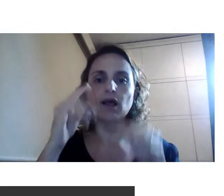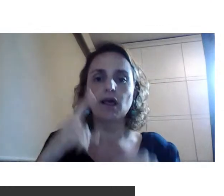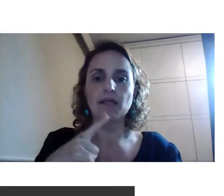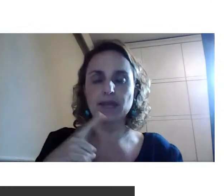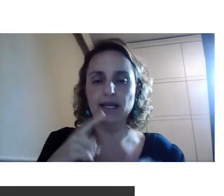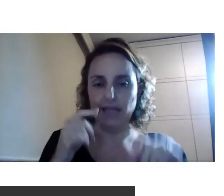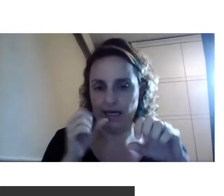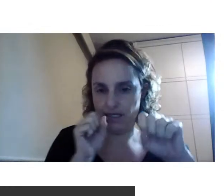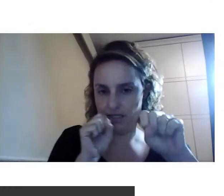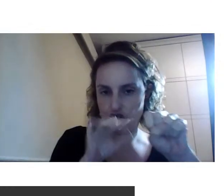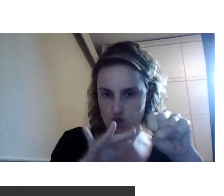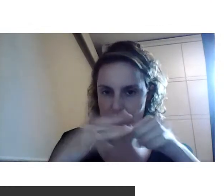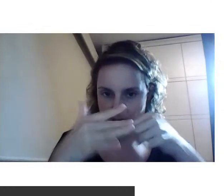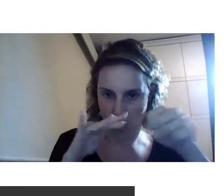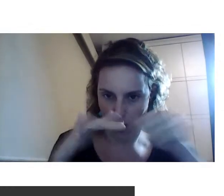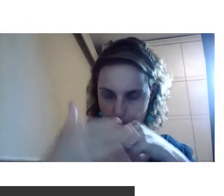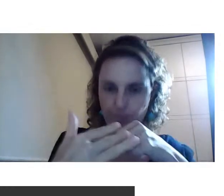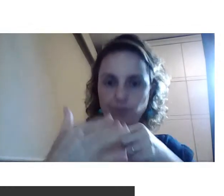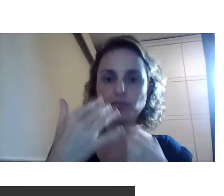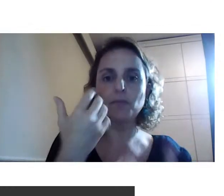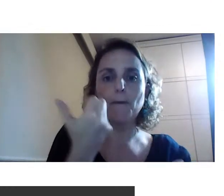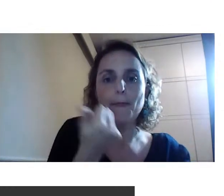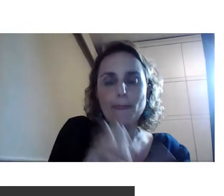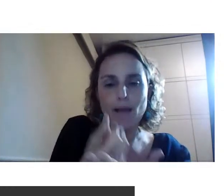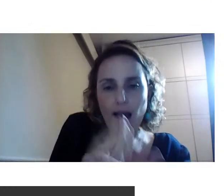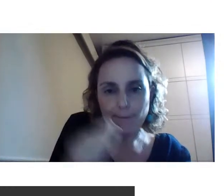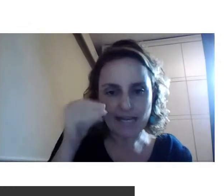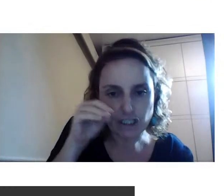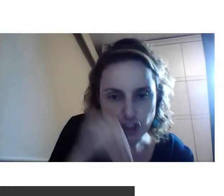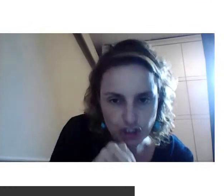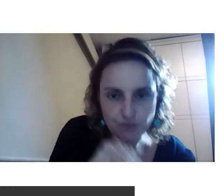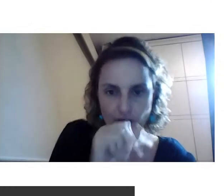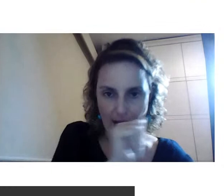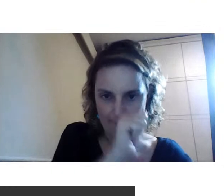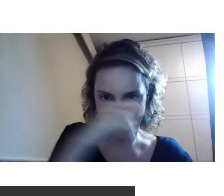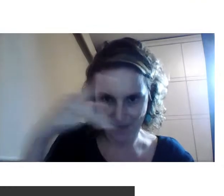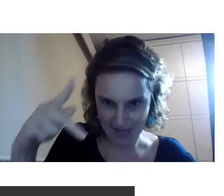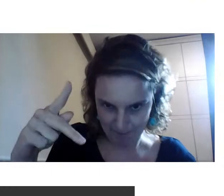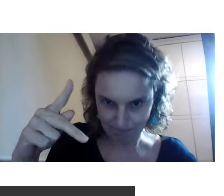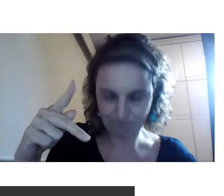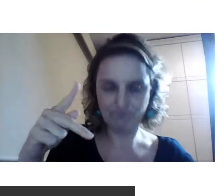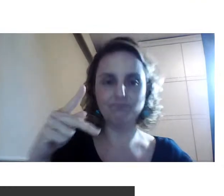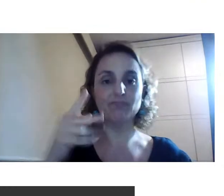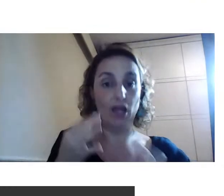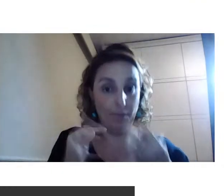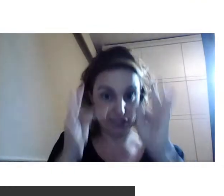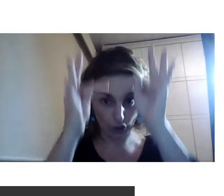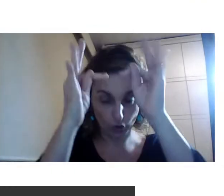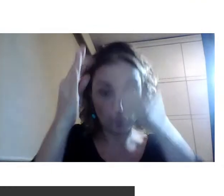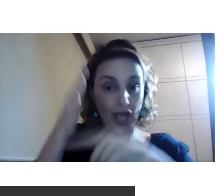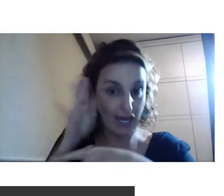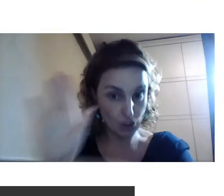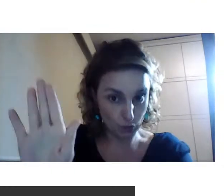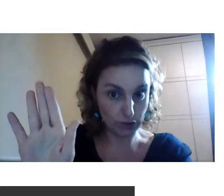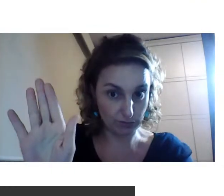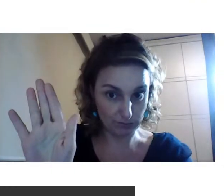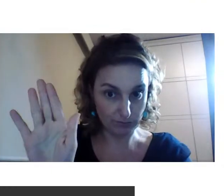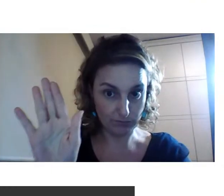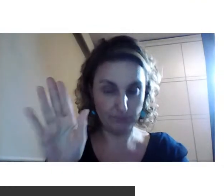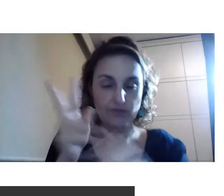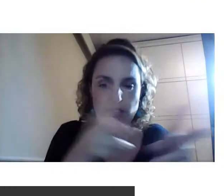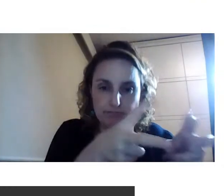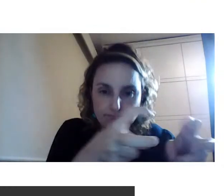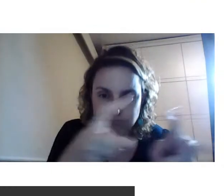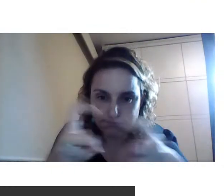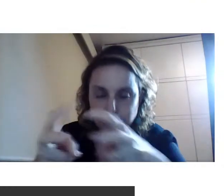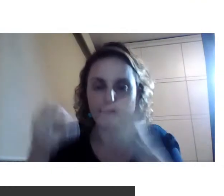exemplo os recursos tecnológicos para olhar para as mídias sociais apresenta os aplicativos